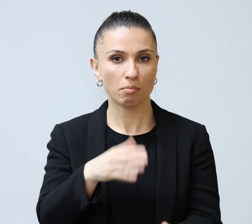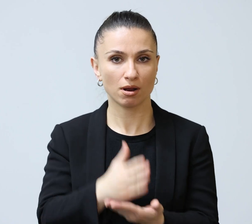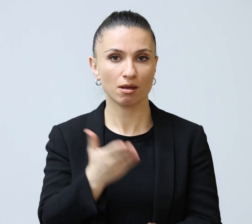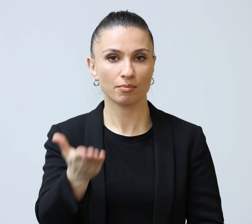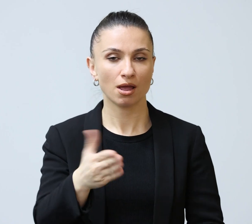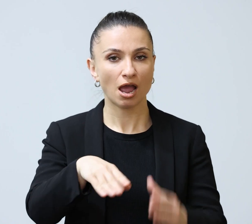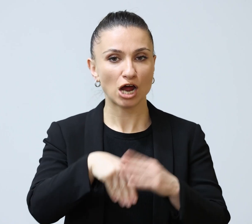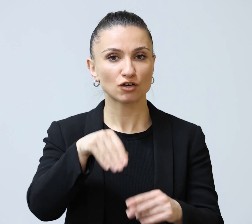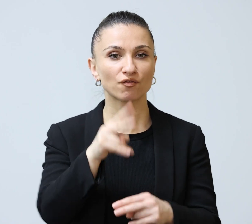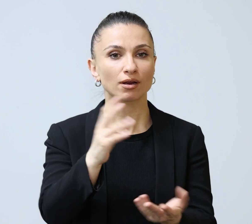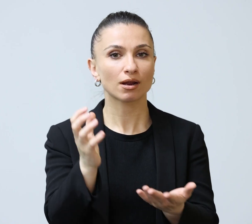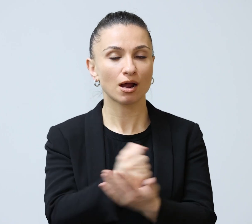քաղաքը կամ գյուղը, որտեղ դու ապրում ես։